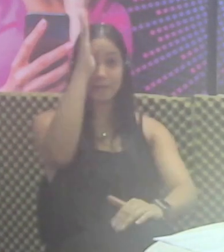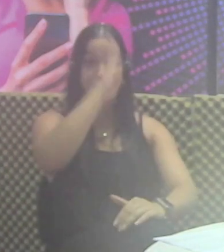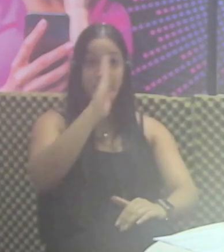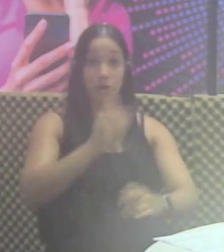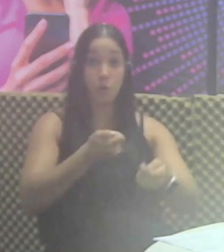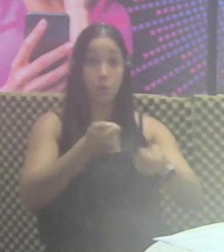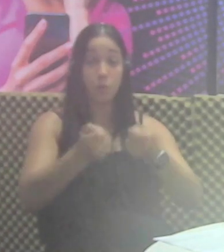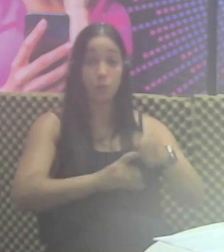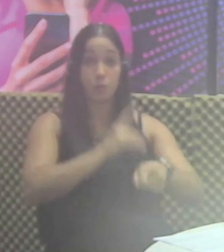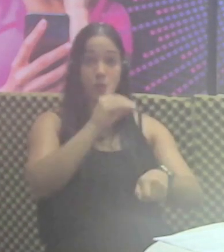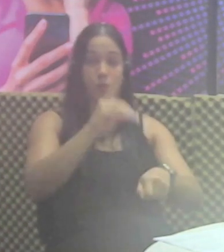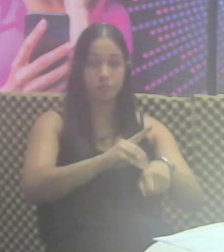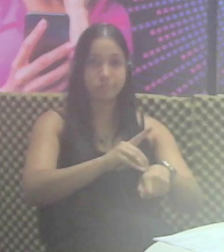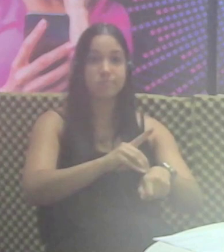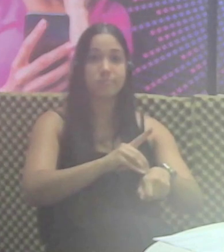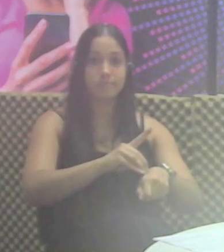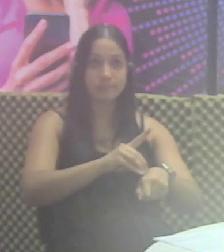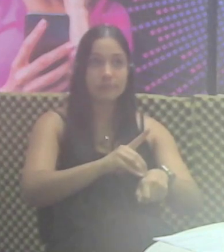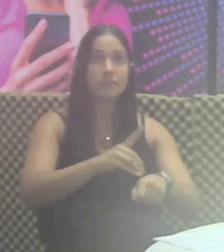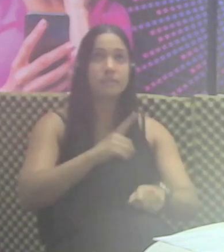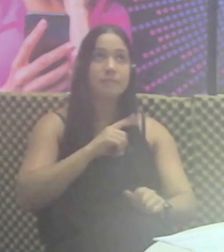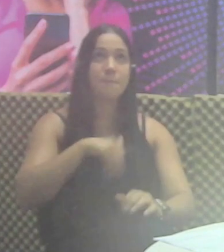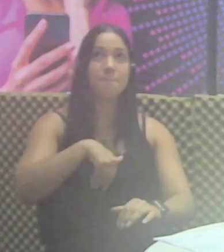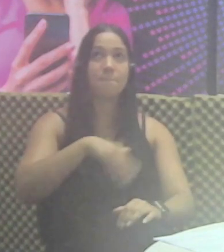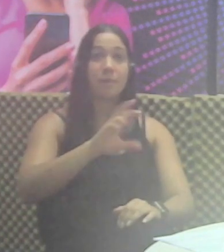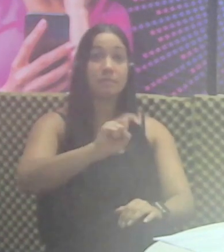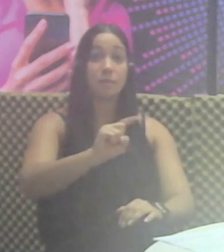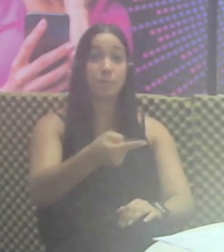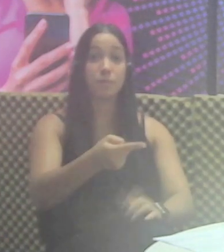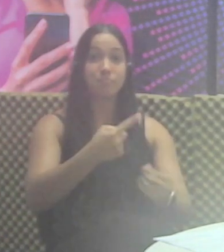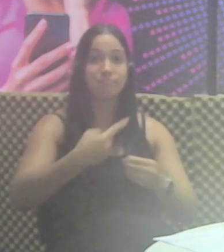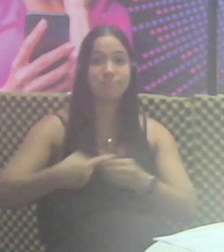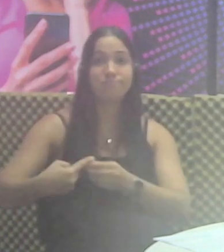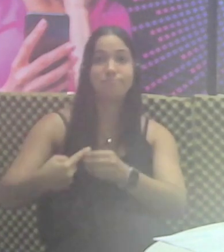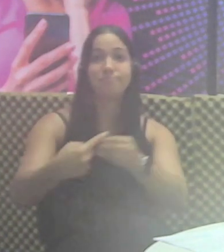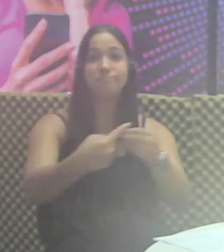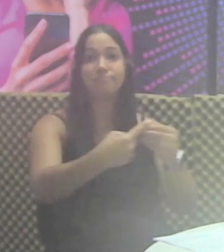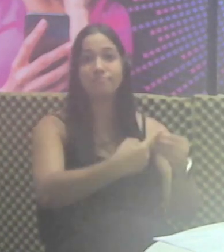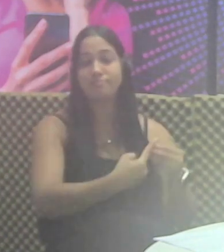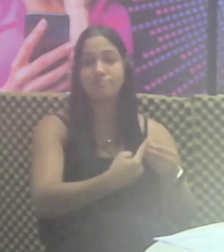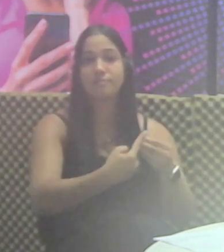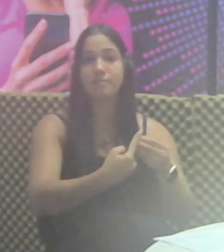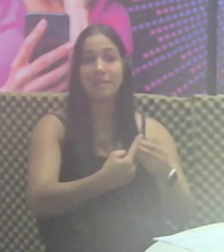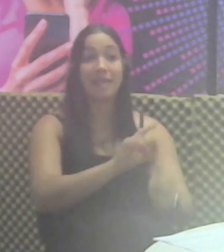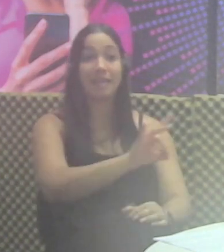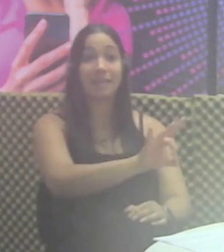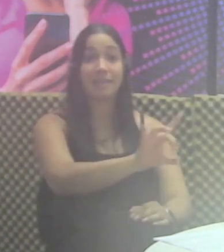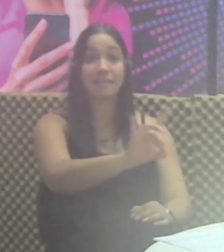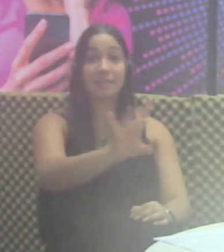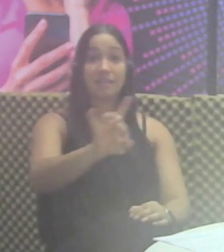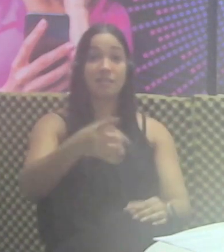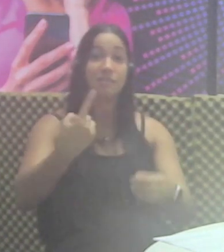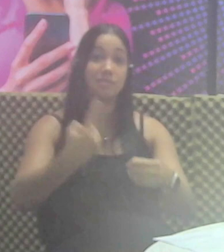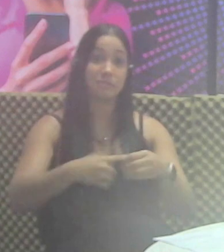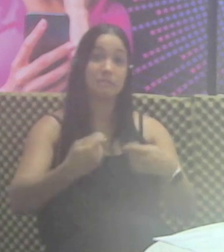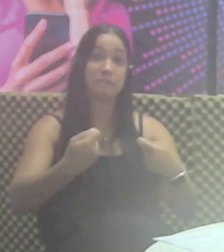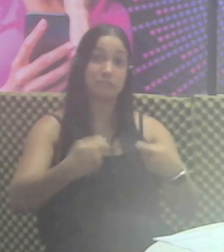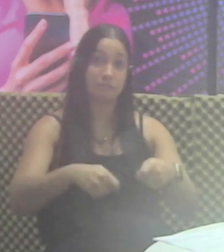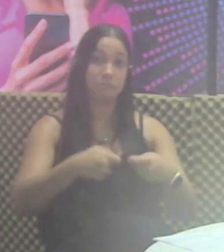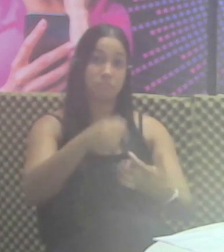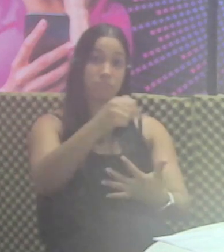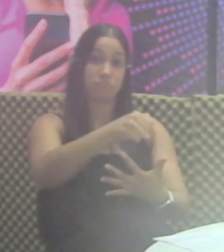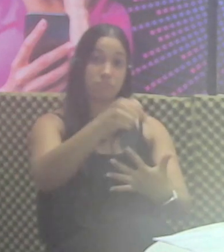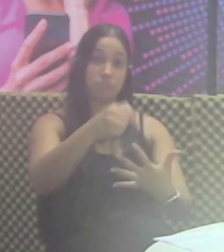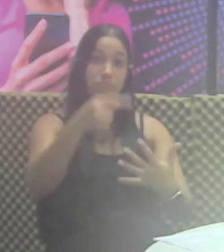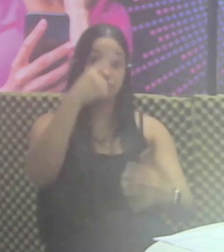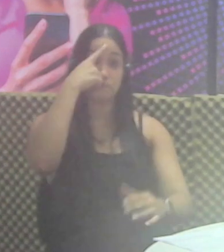Dengue, que existe para os mais de 5 mil municípios, preconiza o que cada cidade deve fazer. A diferença